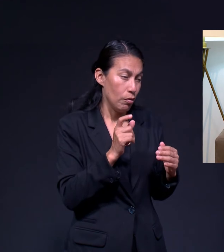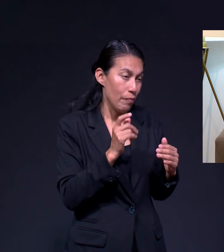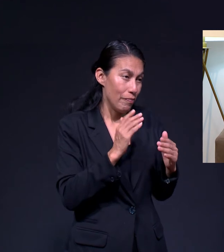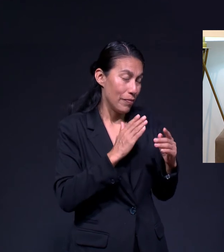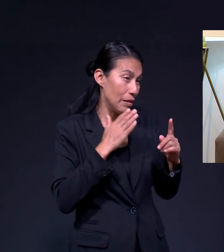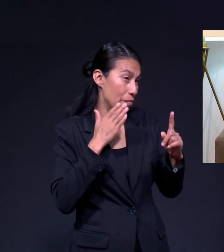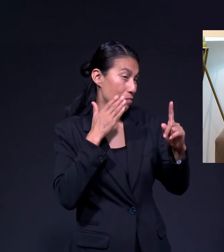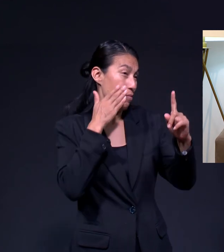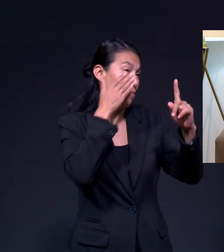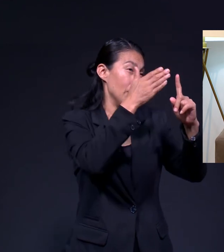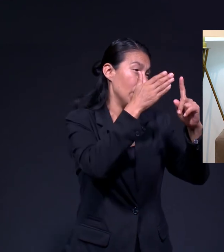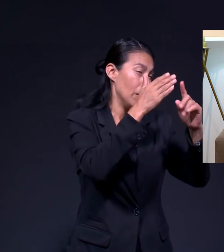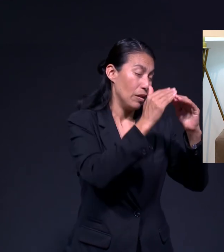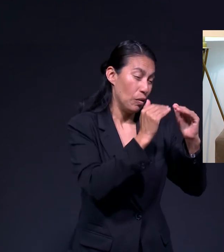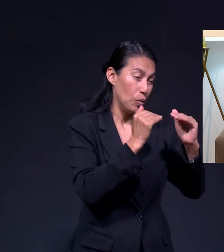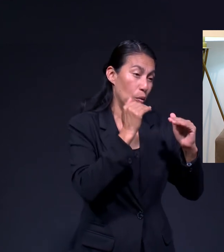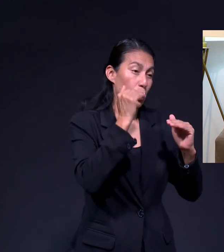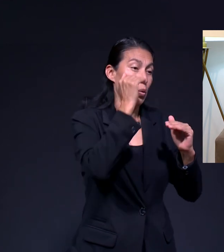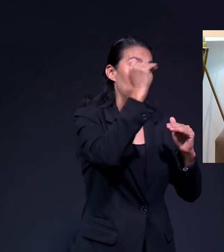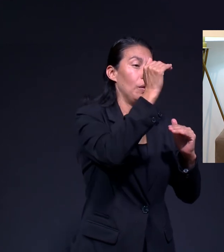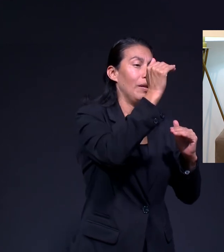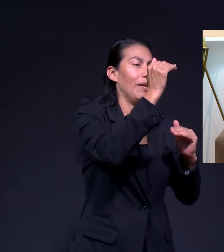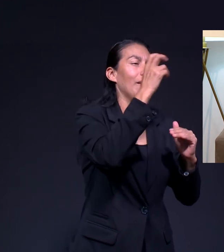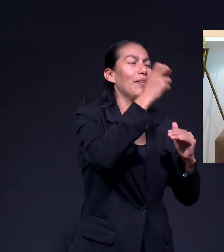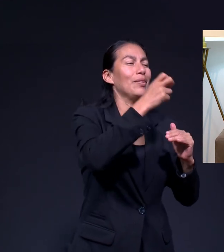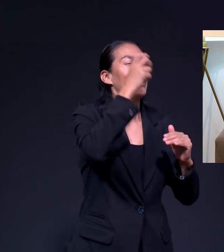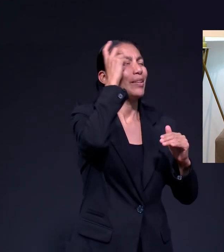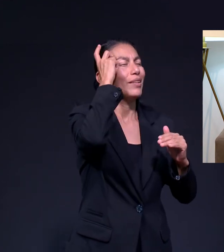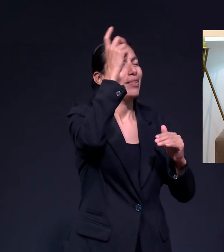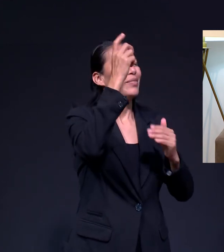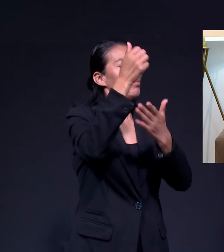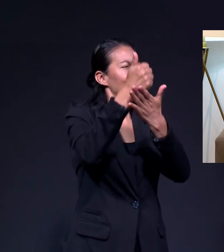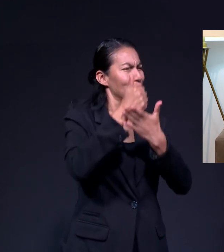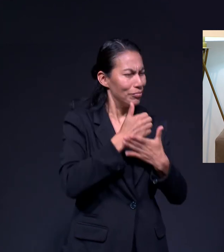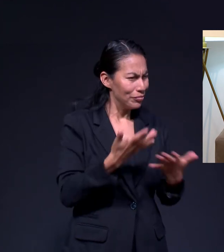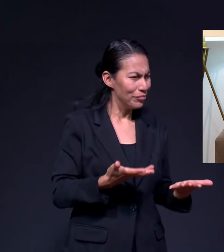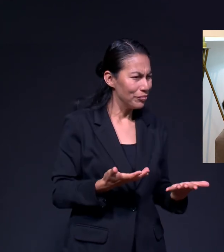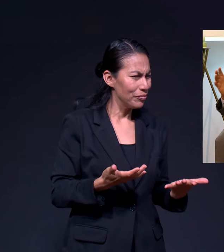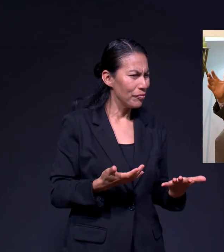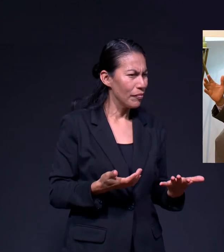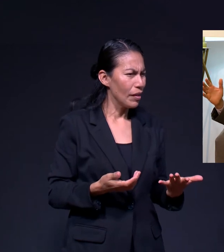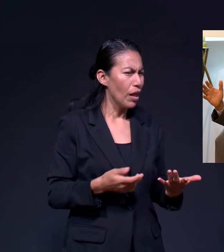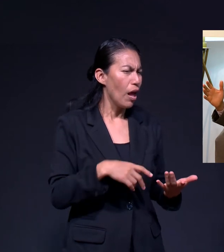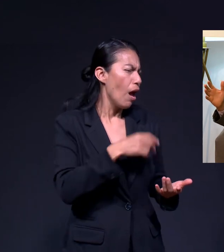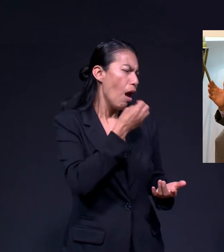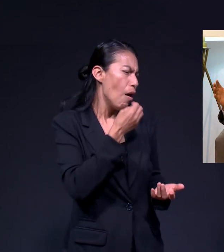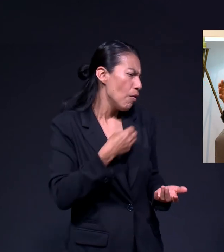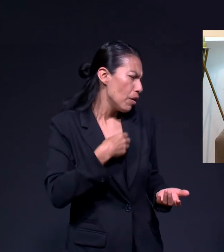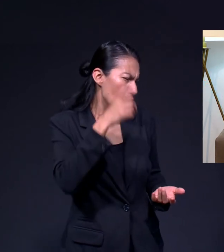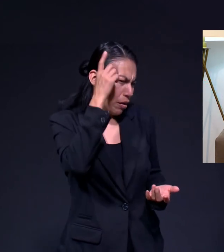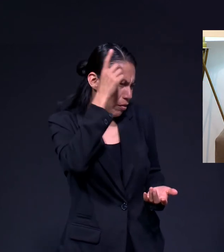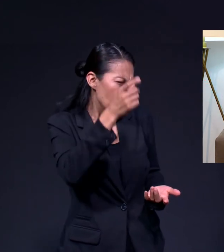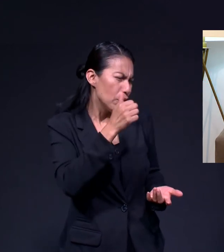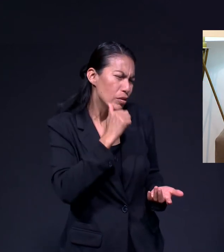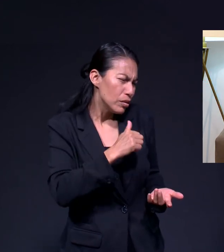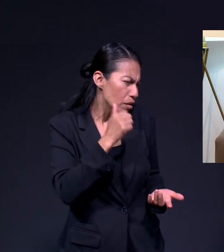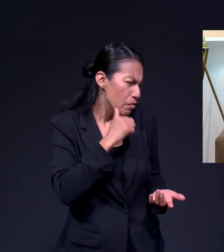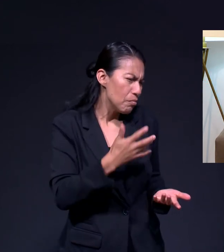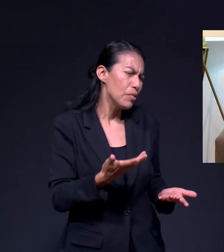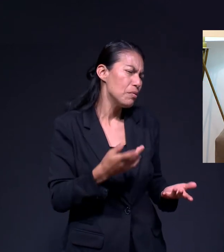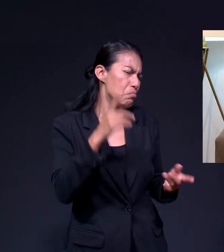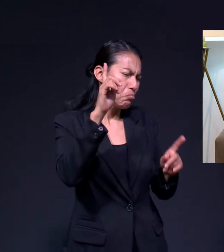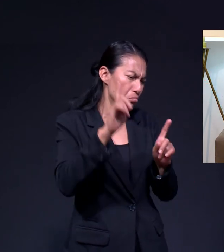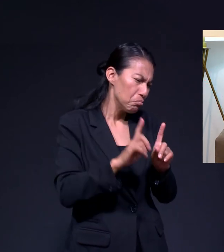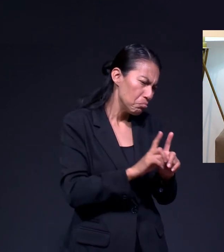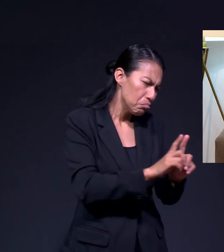cuando las expectativas trascienden al ser humano entonces ya le damos trecho adiós aunque dios está